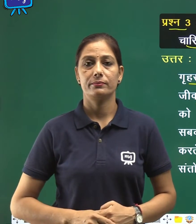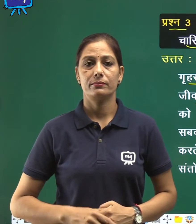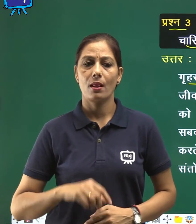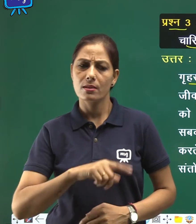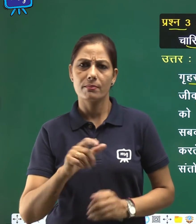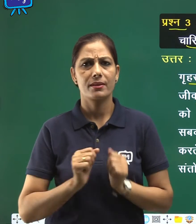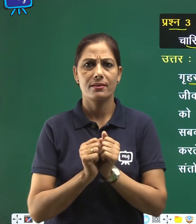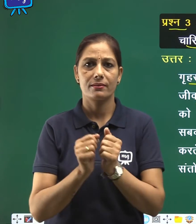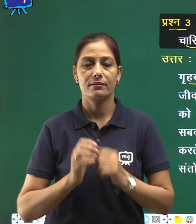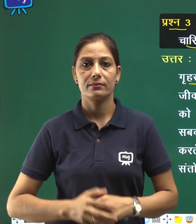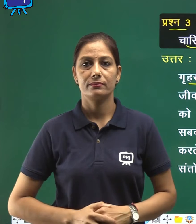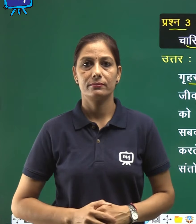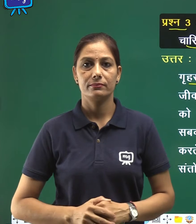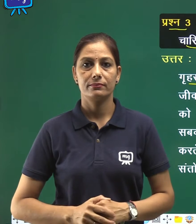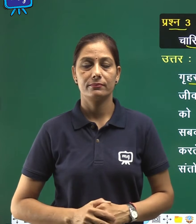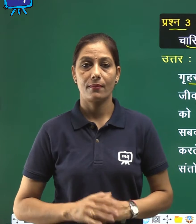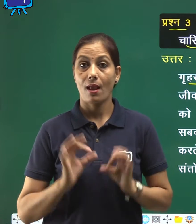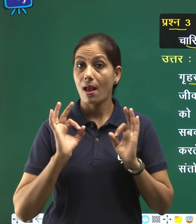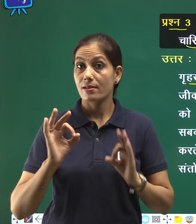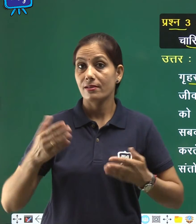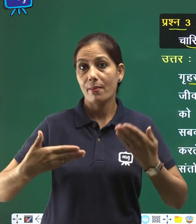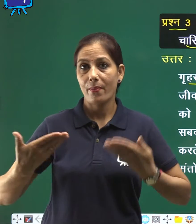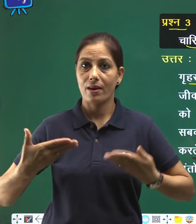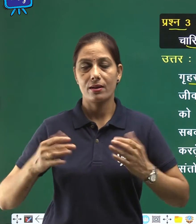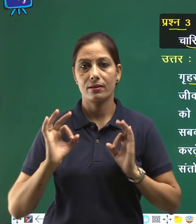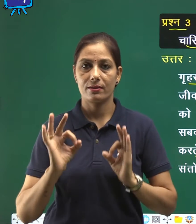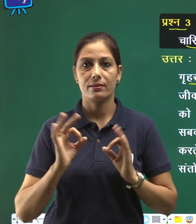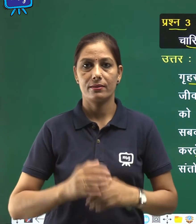सबके साथ अच्छा व्यवहार करते थे।